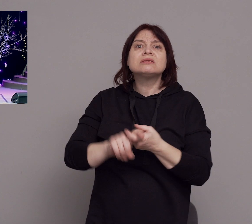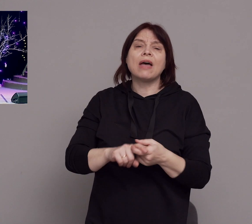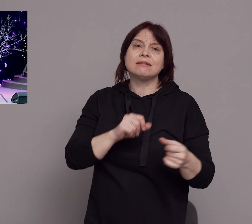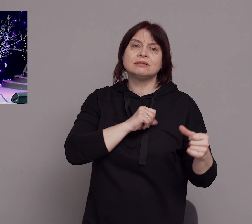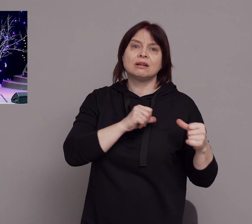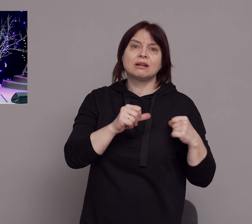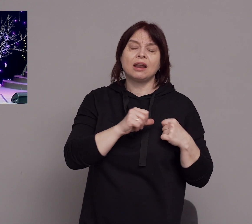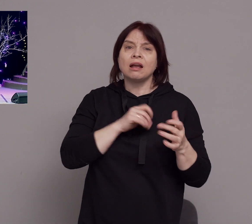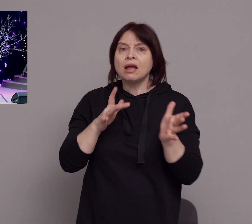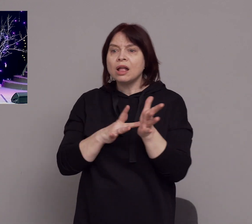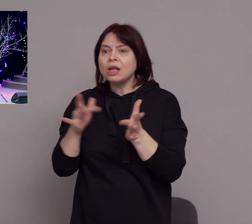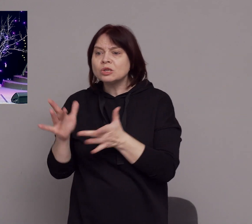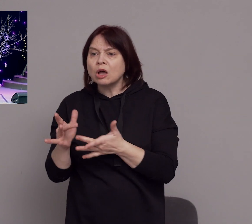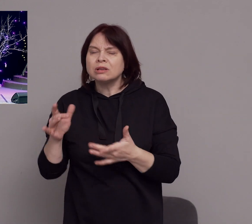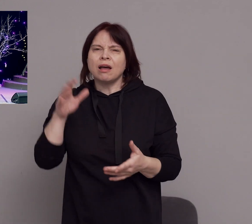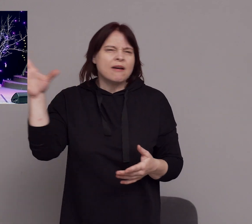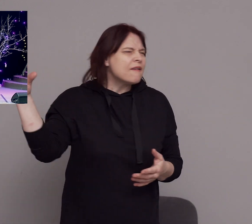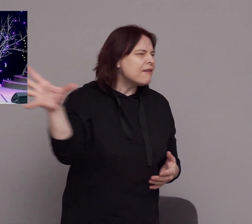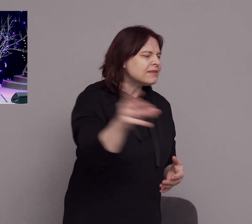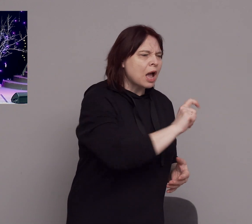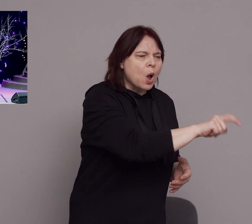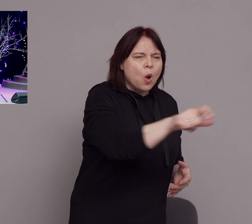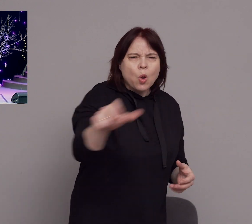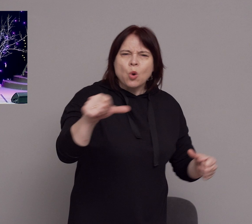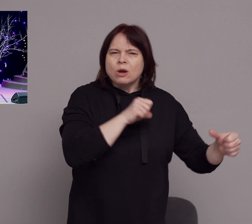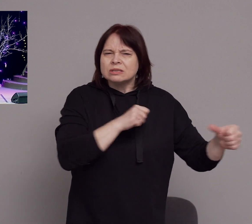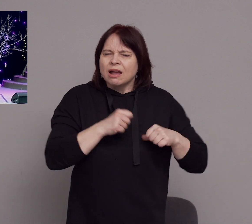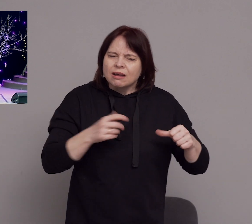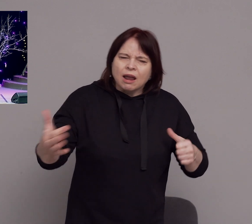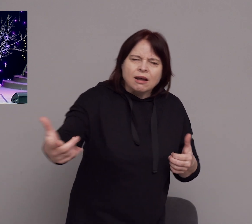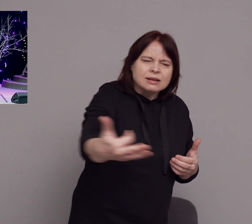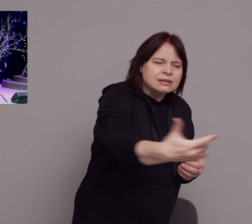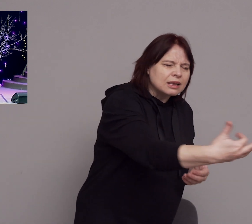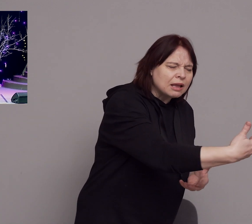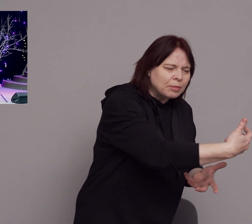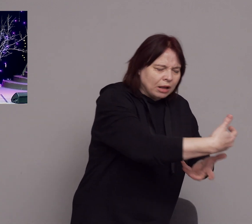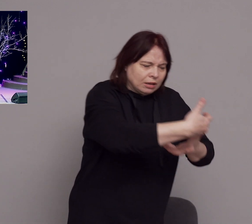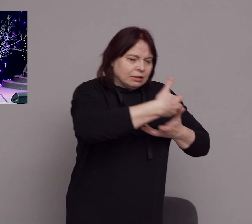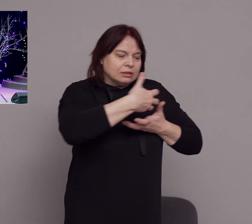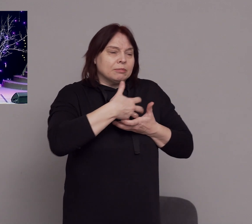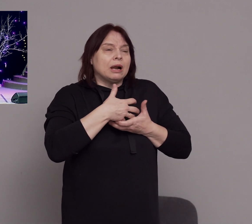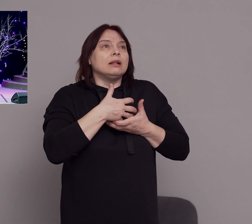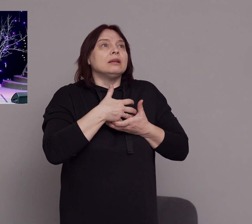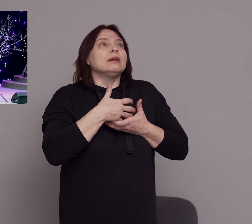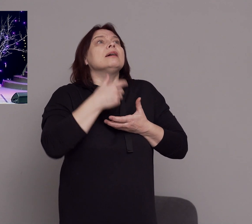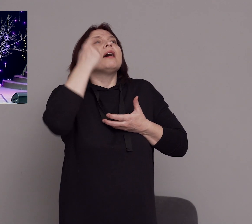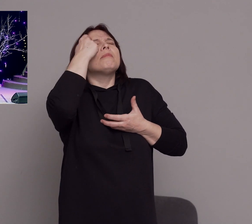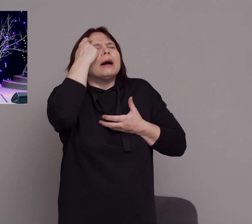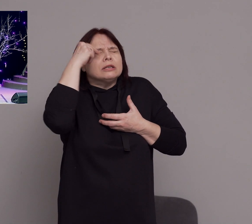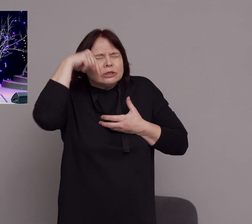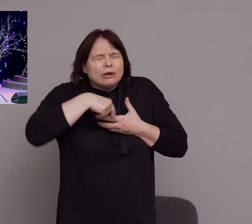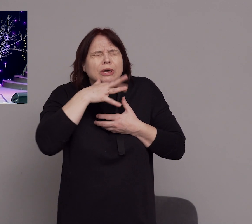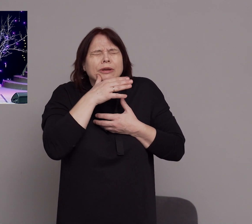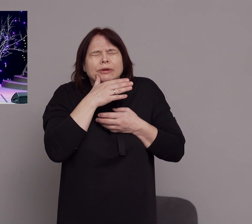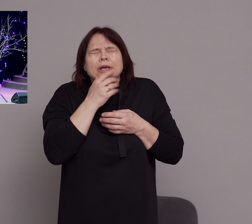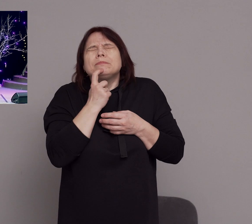гнев. Иисус отказался от благоволения Отца, когда Он пошел на землю. Но куда важнее не то, от чего